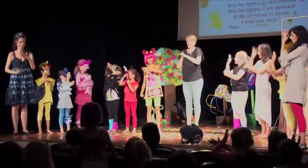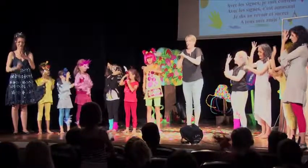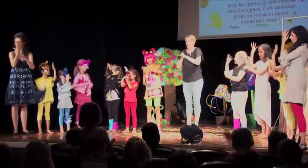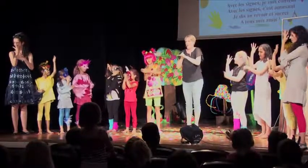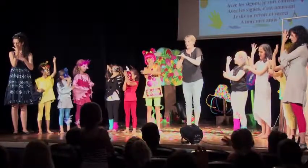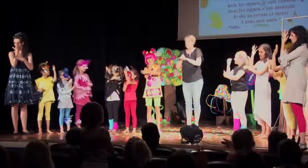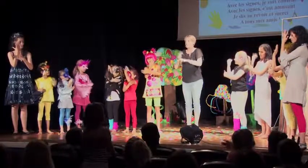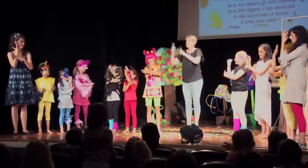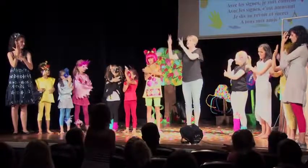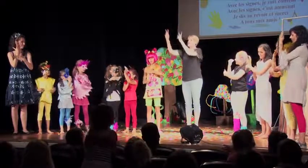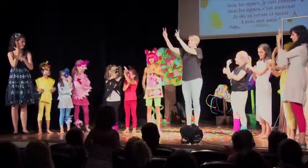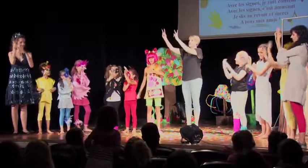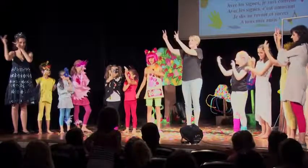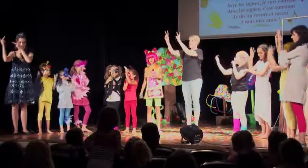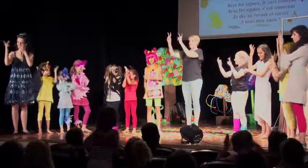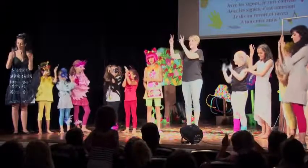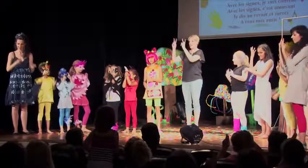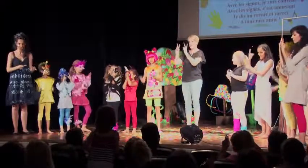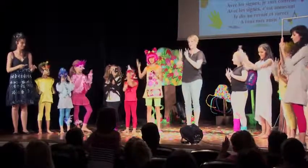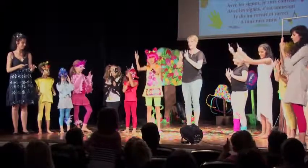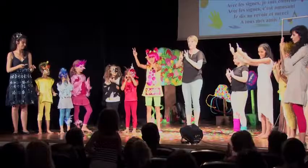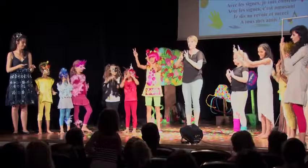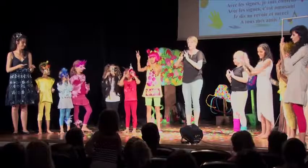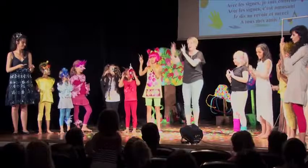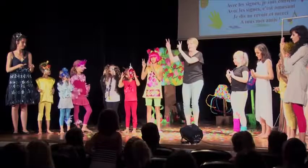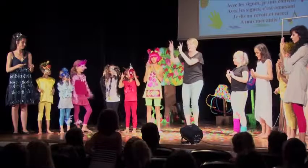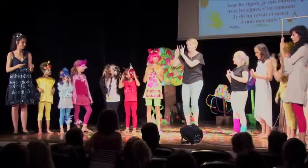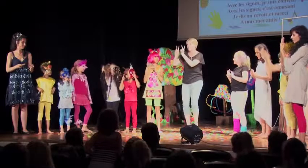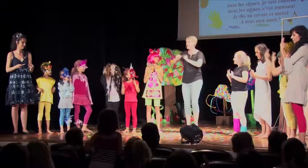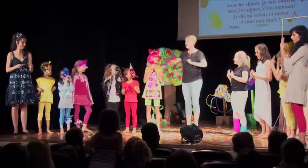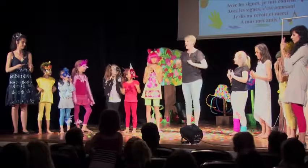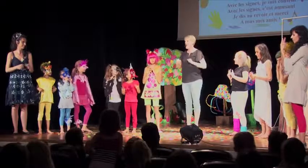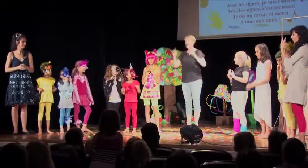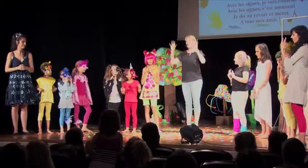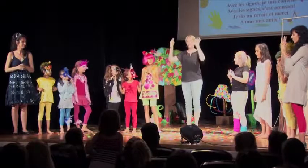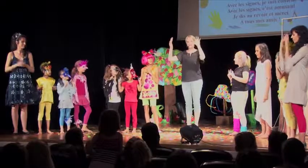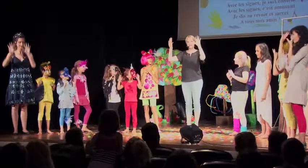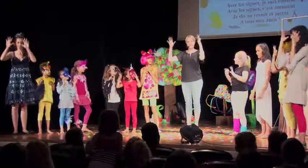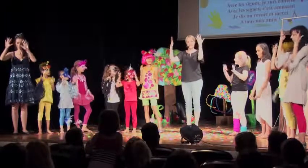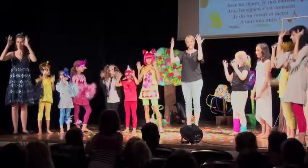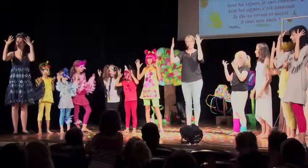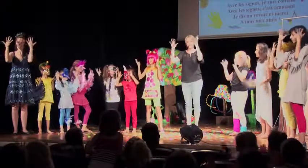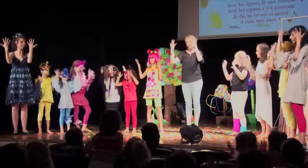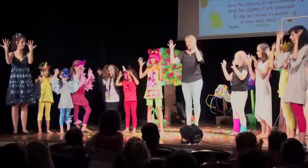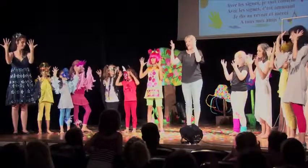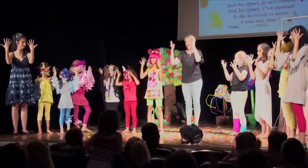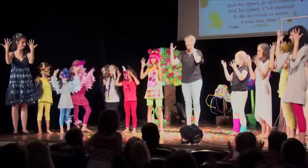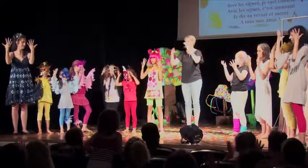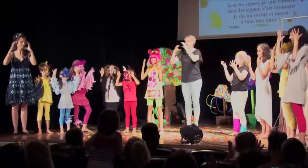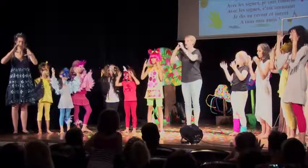du chapeau. C'est arrivé, comme le loup qui arrive. On utilise ses deux mains